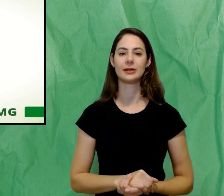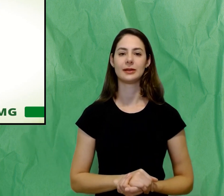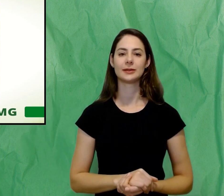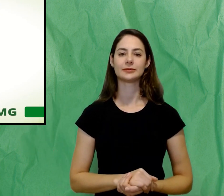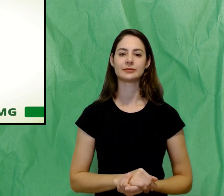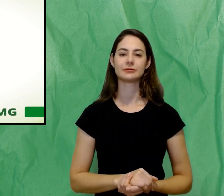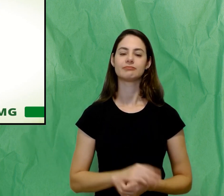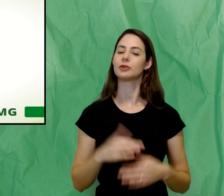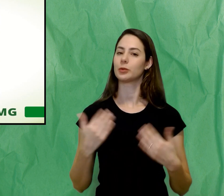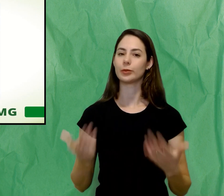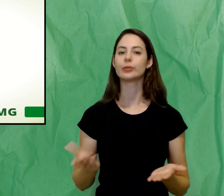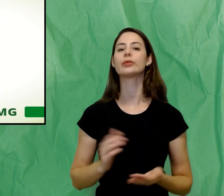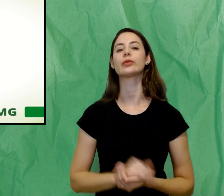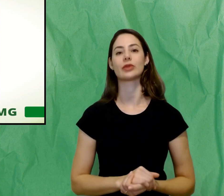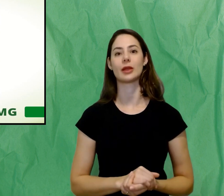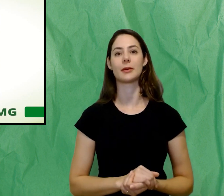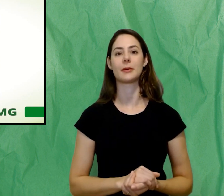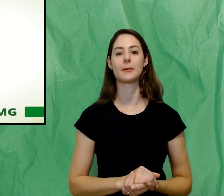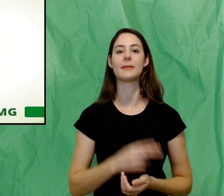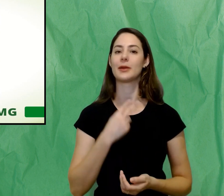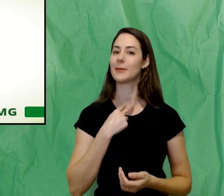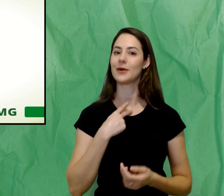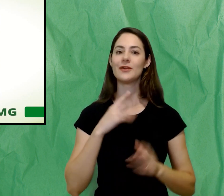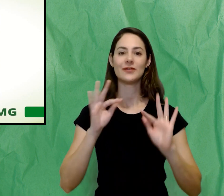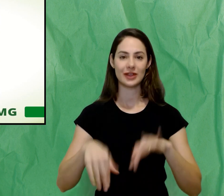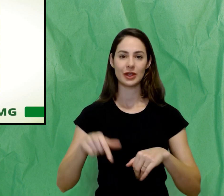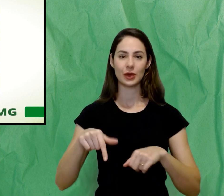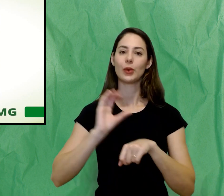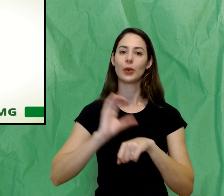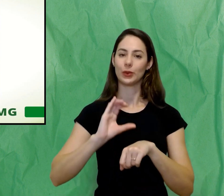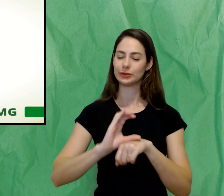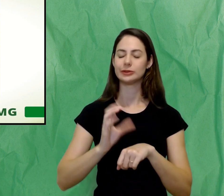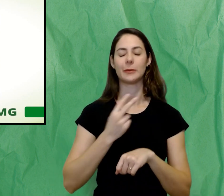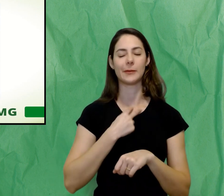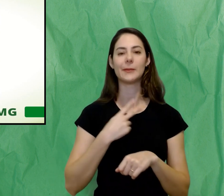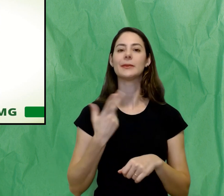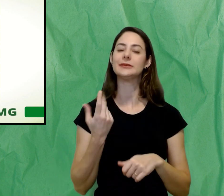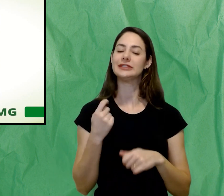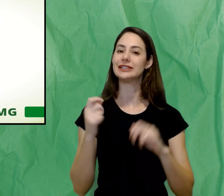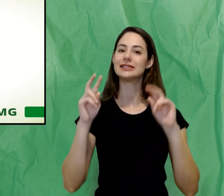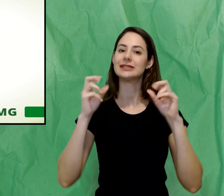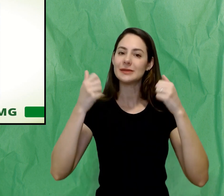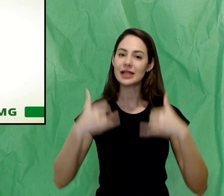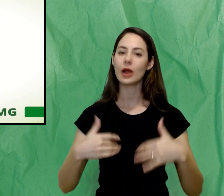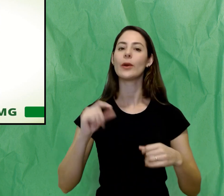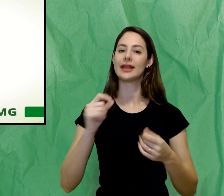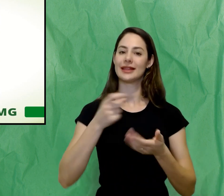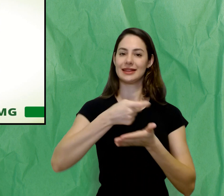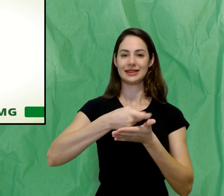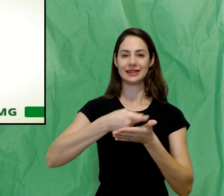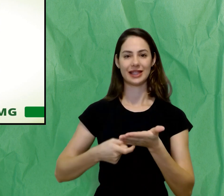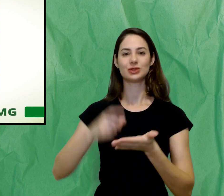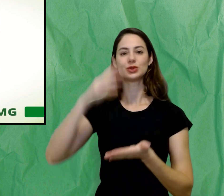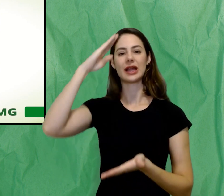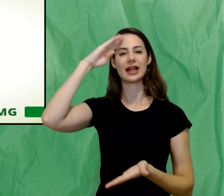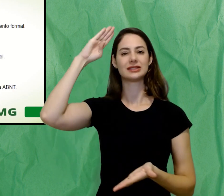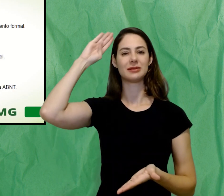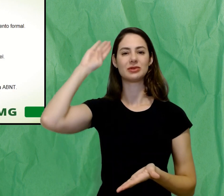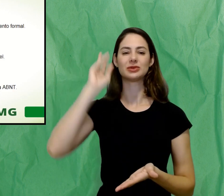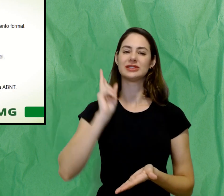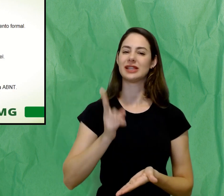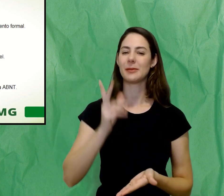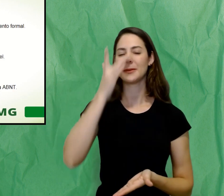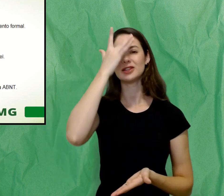Enfim, mas a gente não pode finalizar o curso sem falar um pouquinho do texto acadêmico, né? Muita gente se